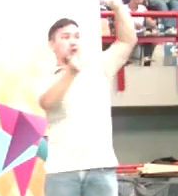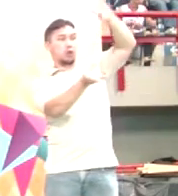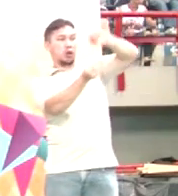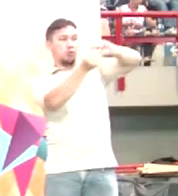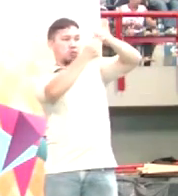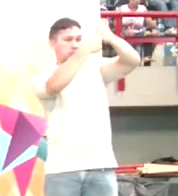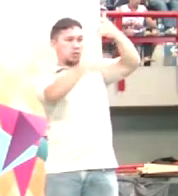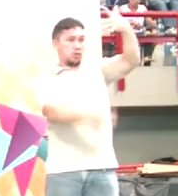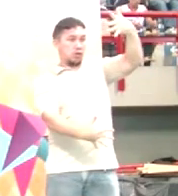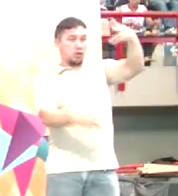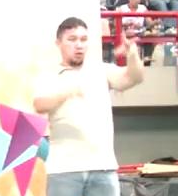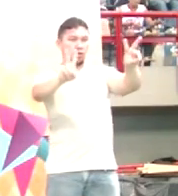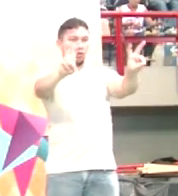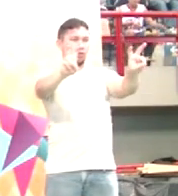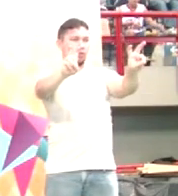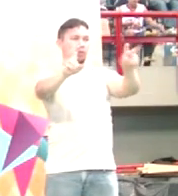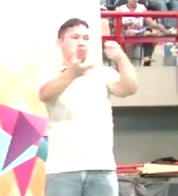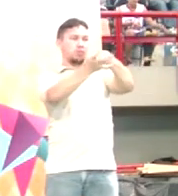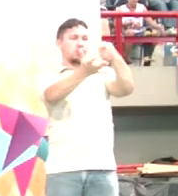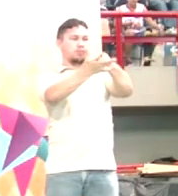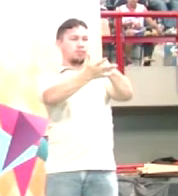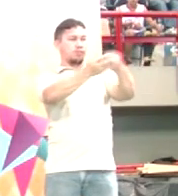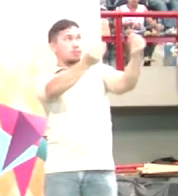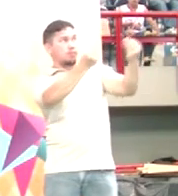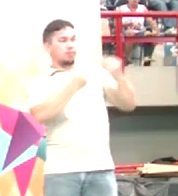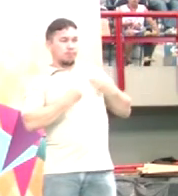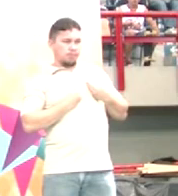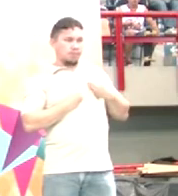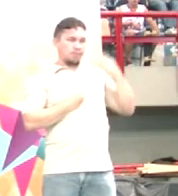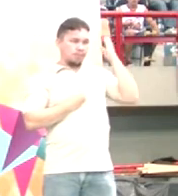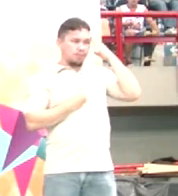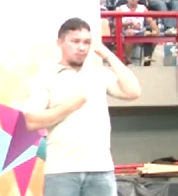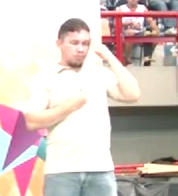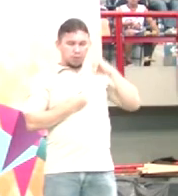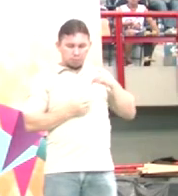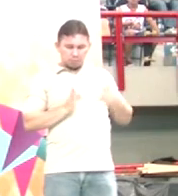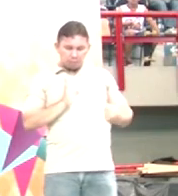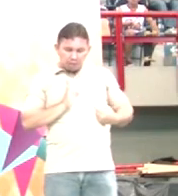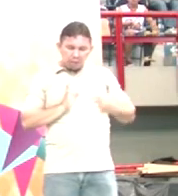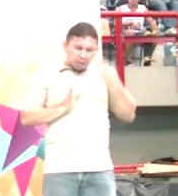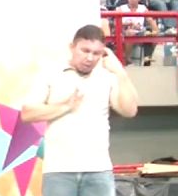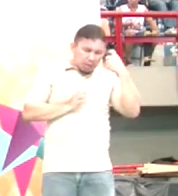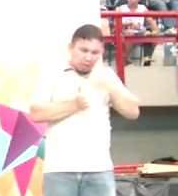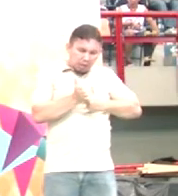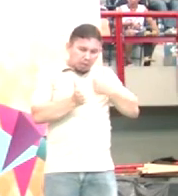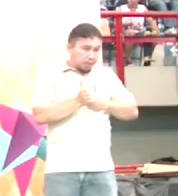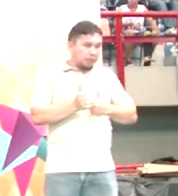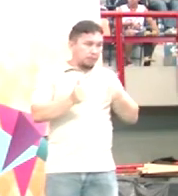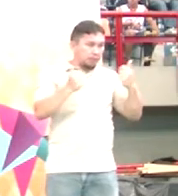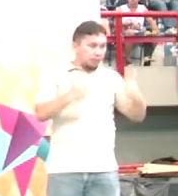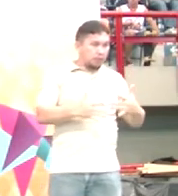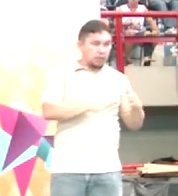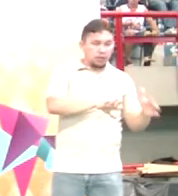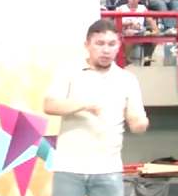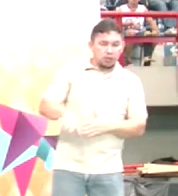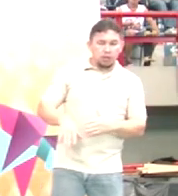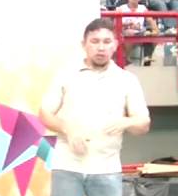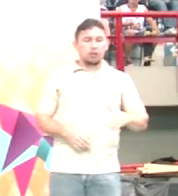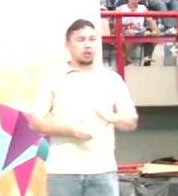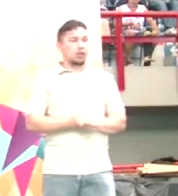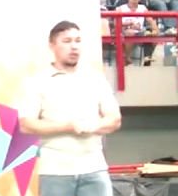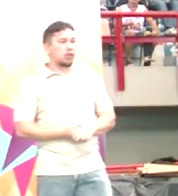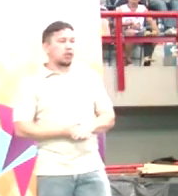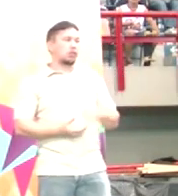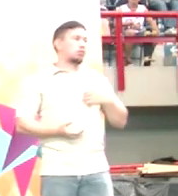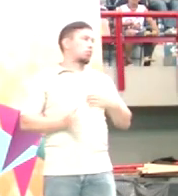tema não. O tema é um assunto que te é dado para você discutir. Tá certo? Então vamos lá. Eu já comentei um